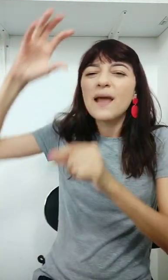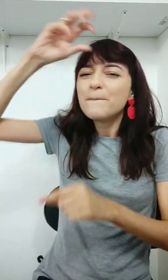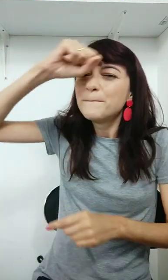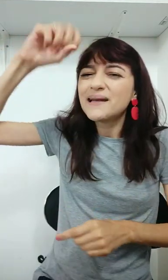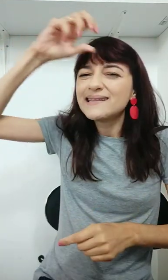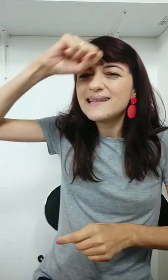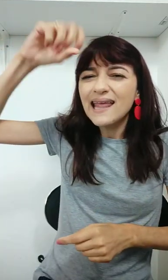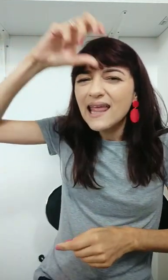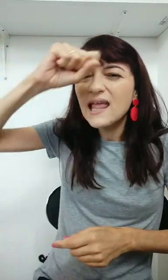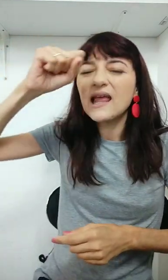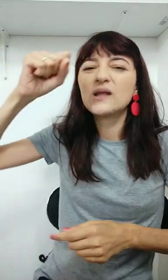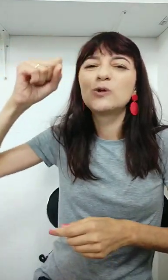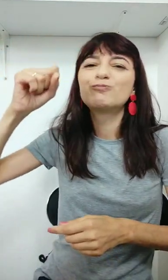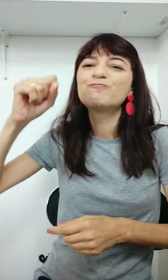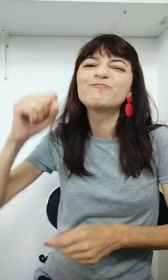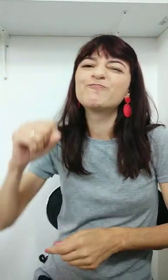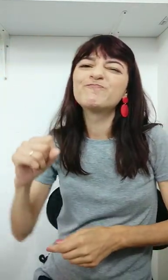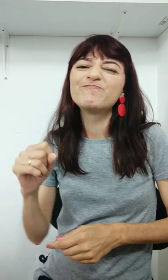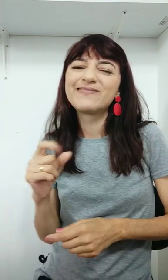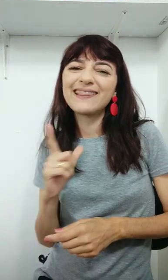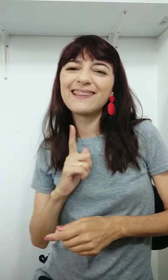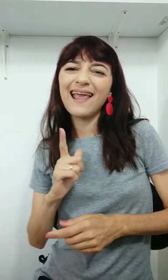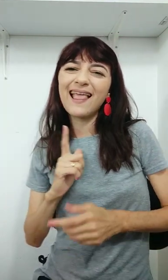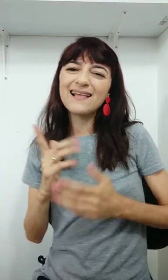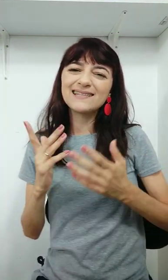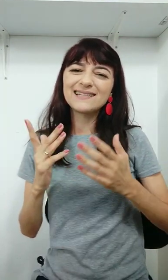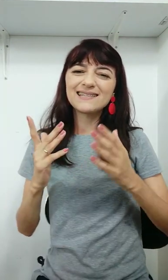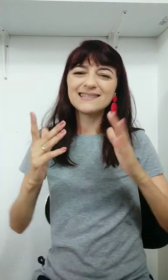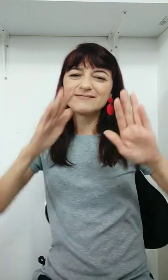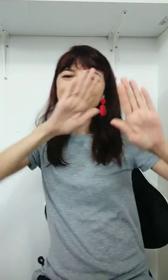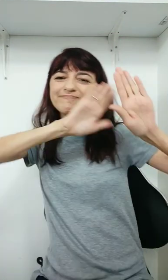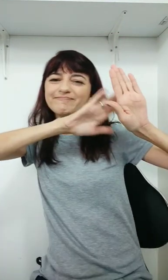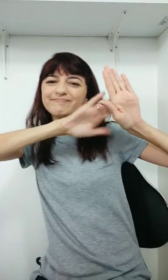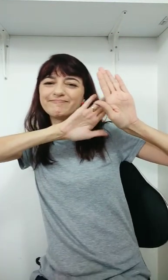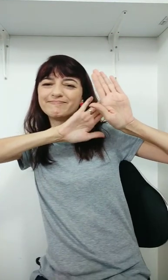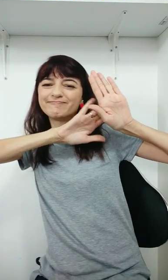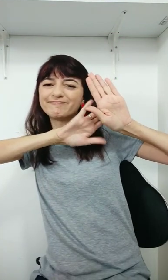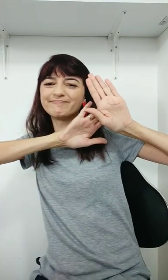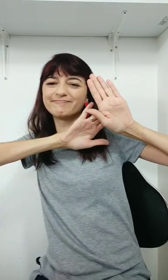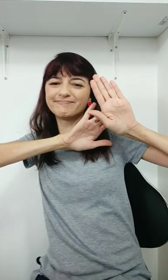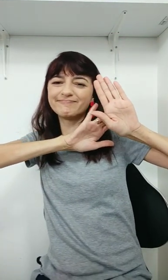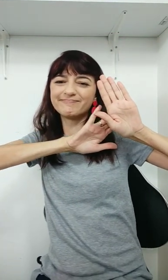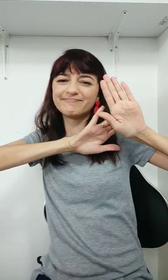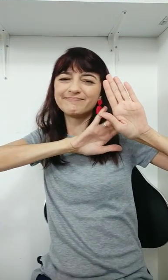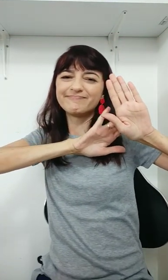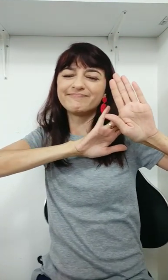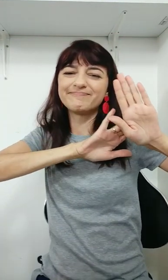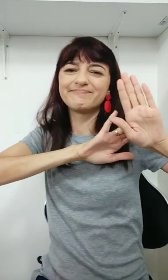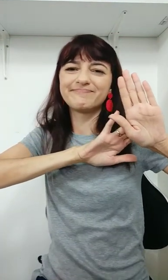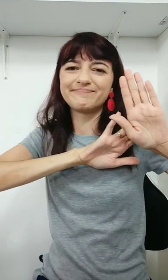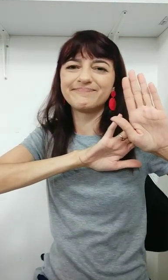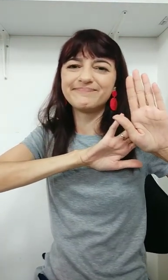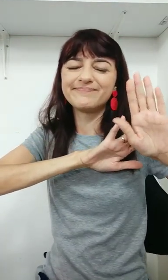entendem o sujeito surdo, tá bom? Mas tem algumas pessoas que chegam, se aproximam do surdo apenas ali para